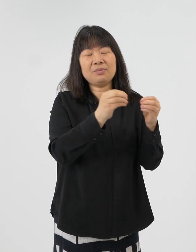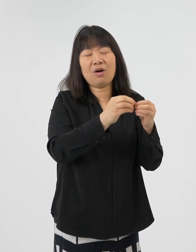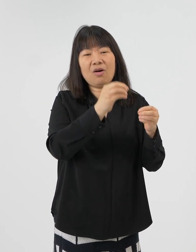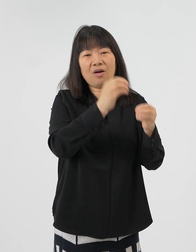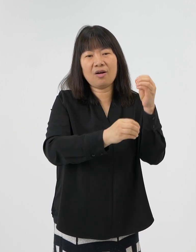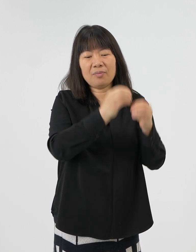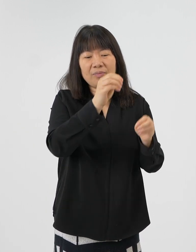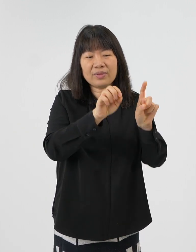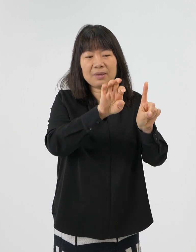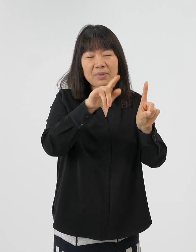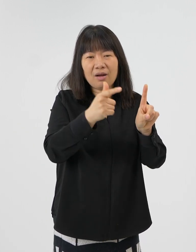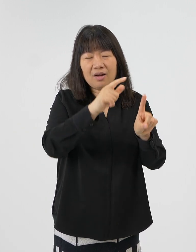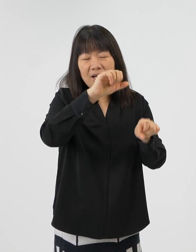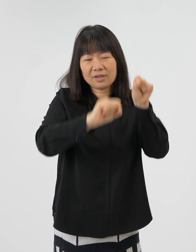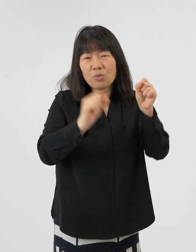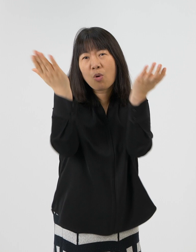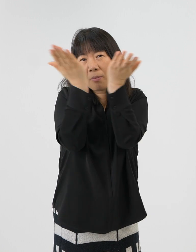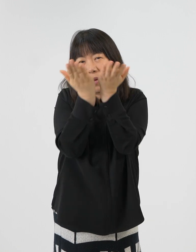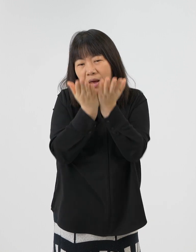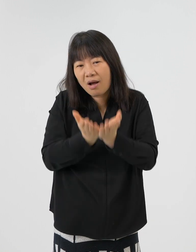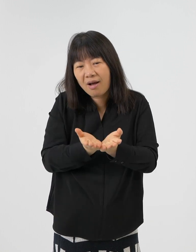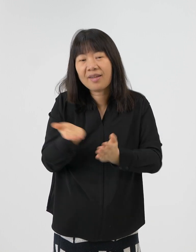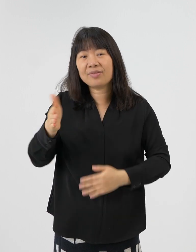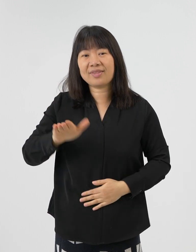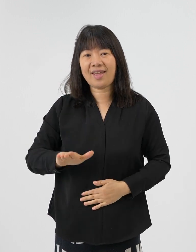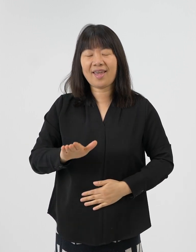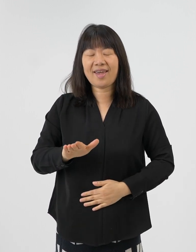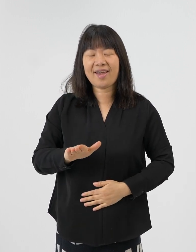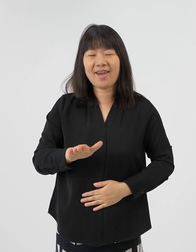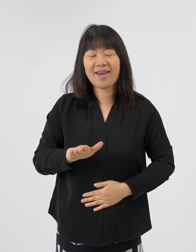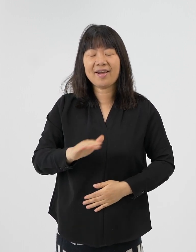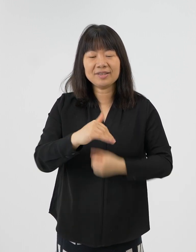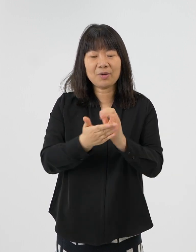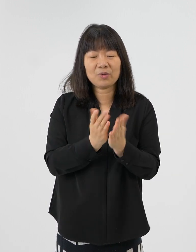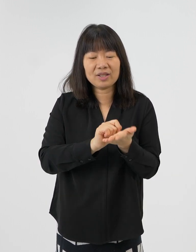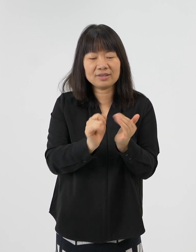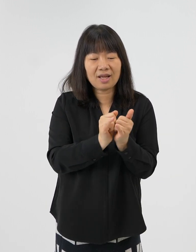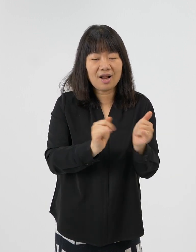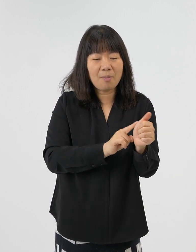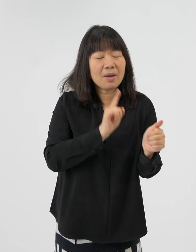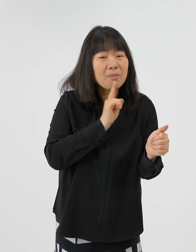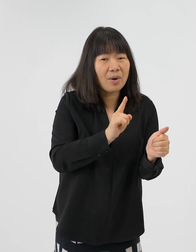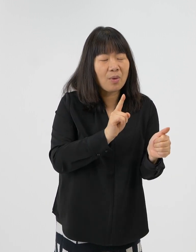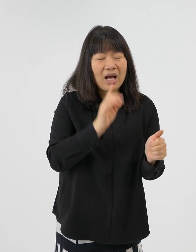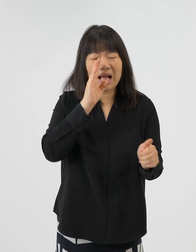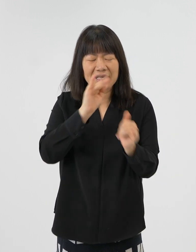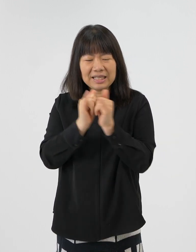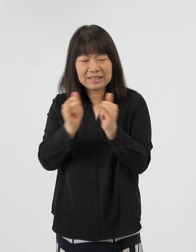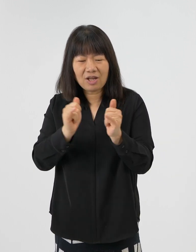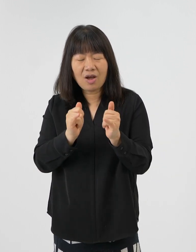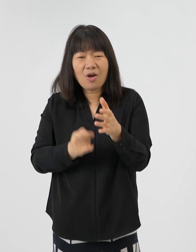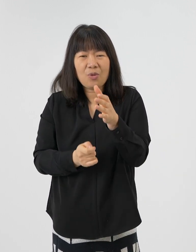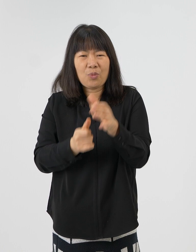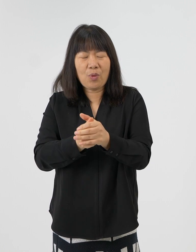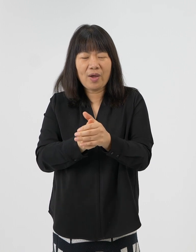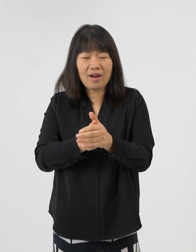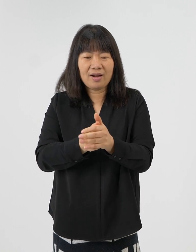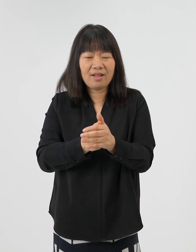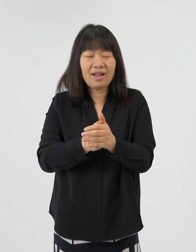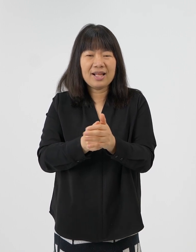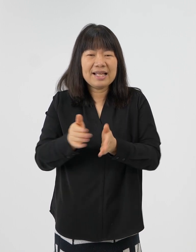일치해요. 근데 성경 기자는 뭐라고 얘기를 하죠? 악인들의 꾀를 따르지 아니하며,